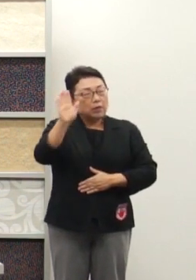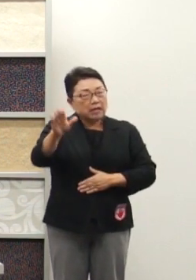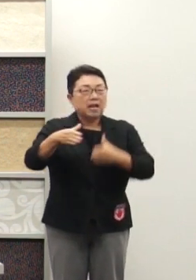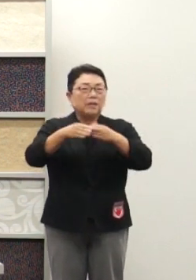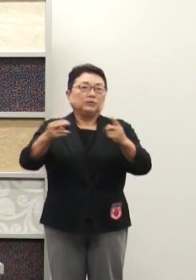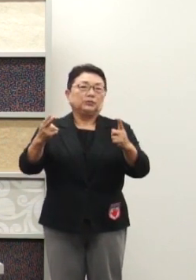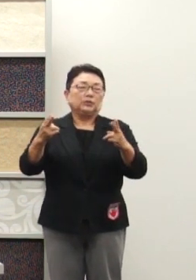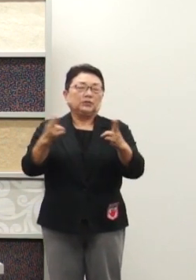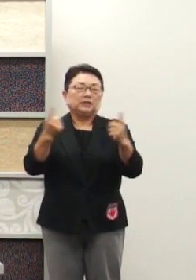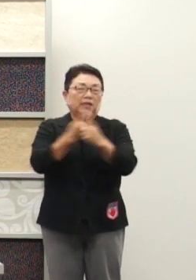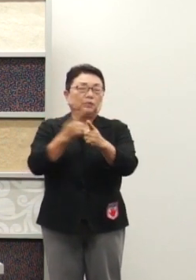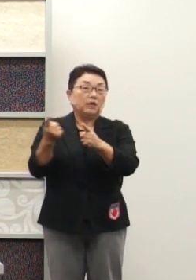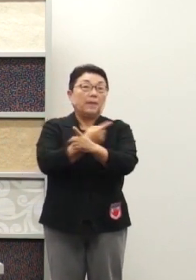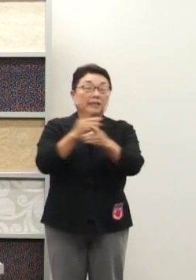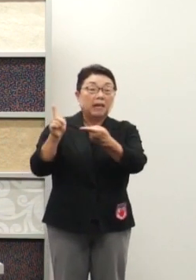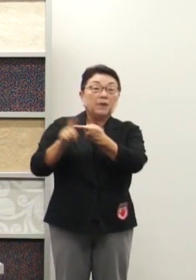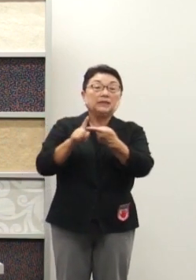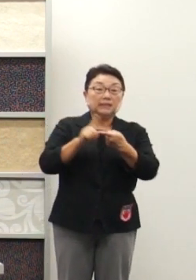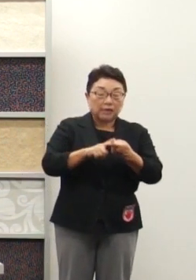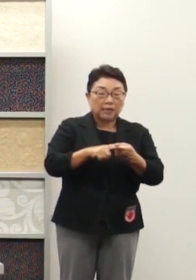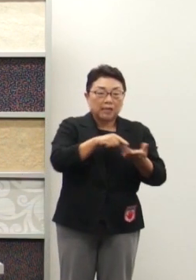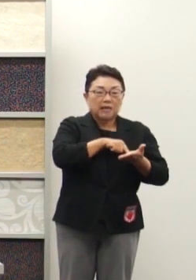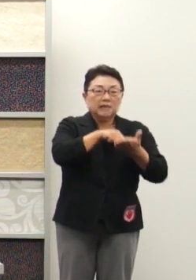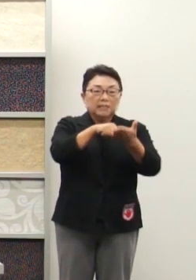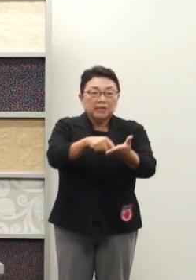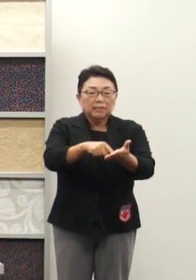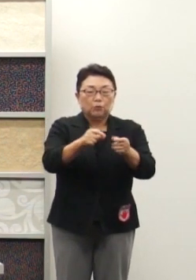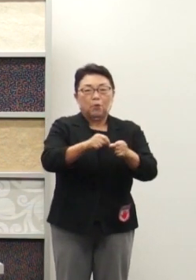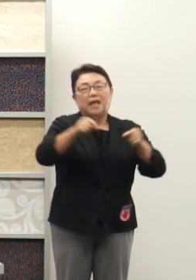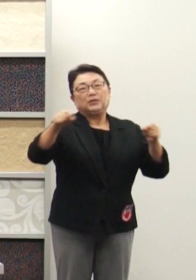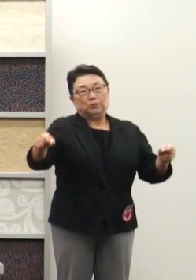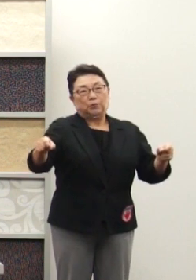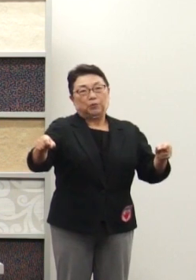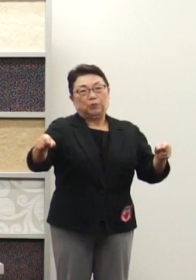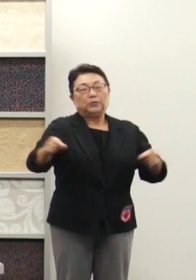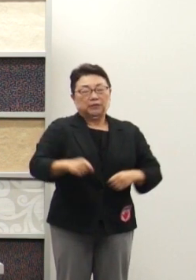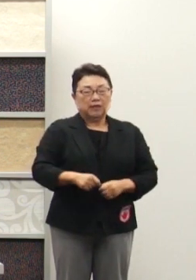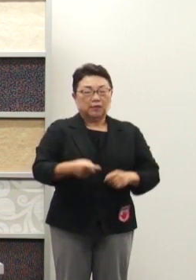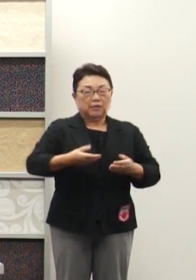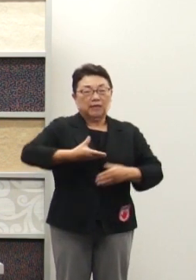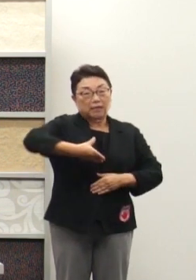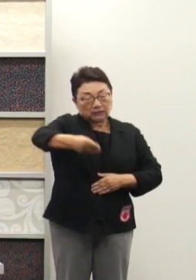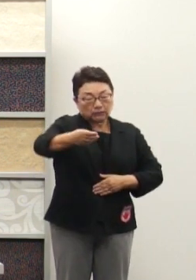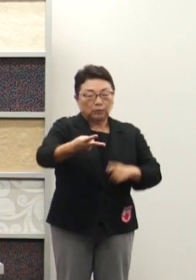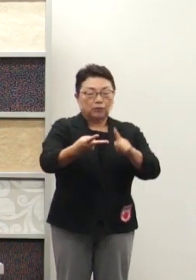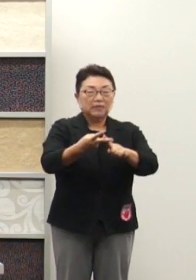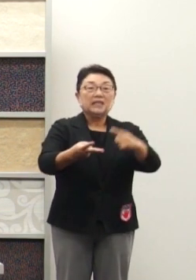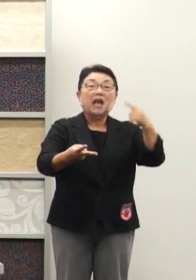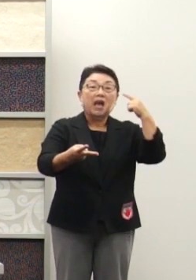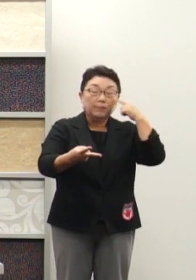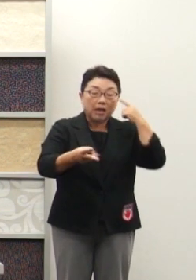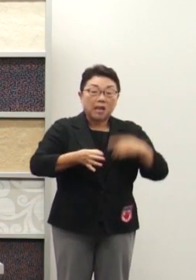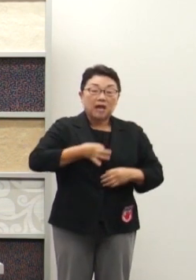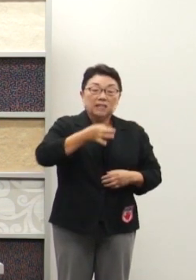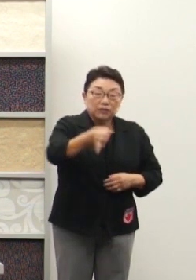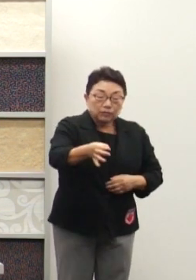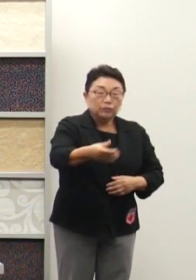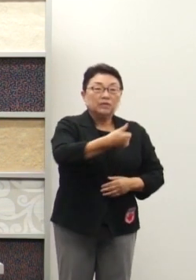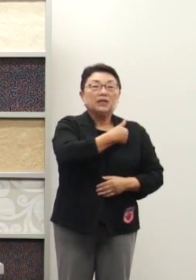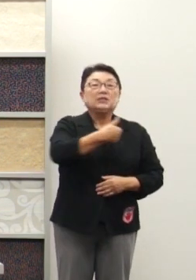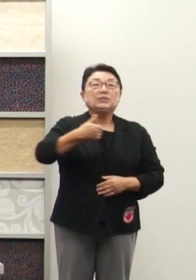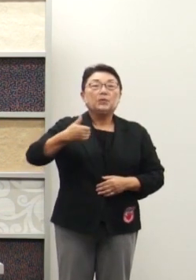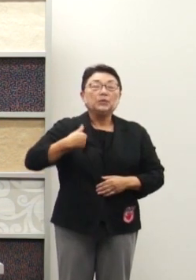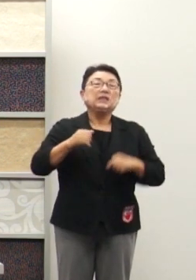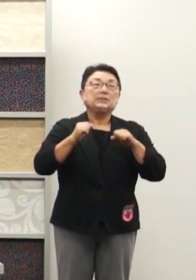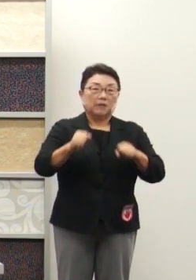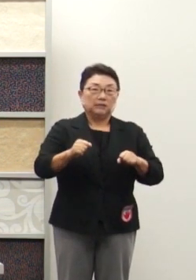して支援金の申請期間を延長するとともに2回目の支給を受けられることと